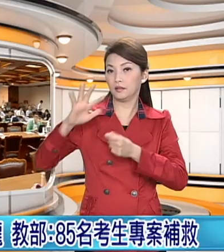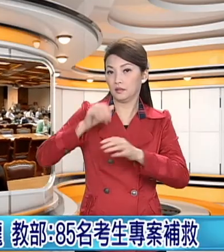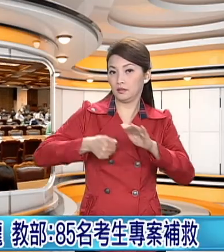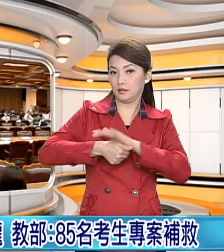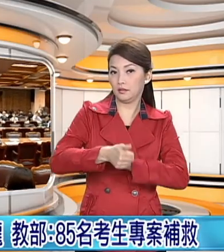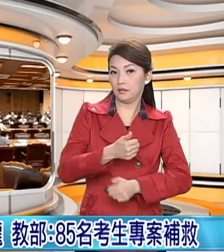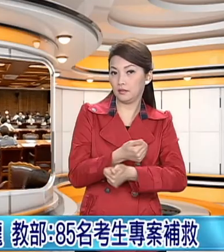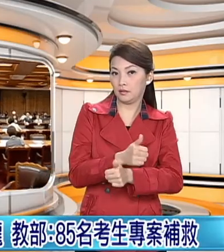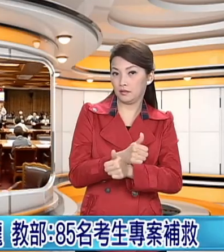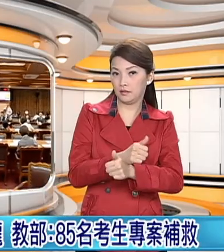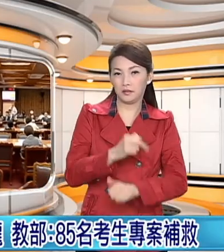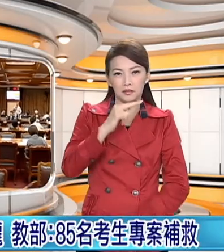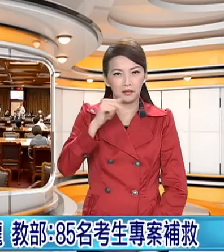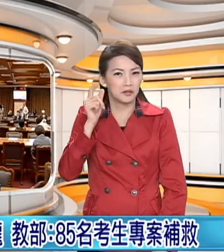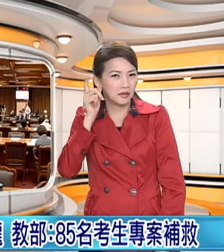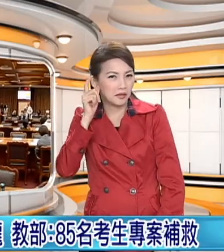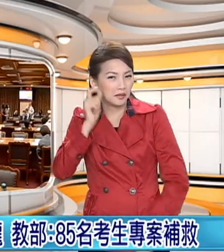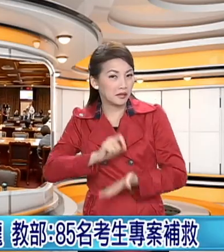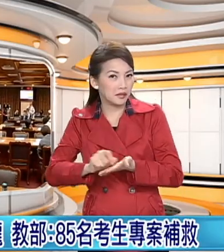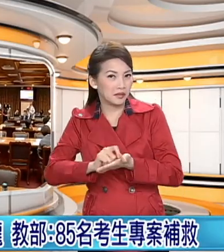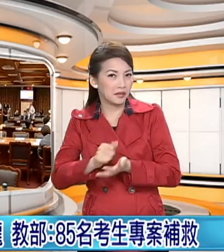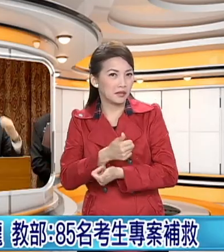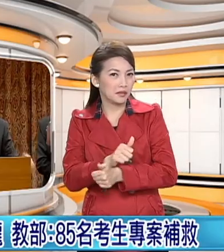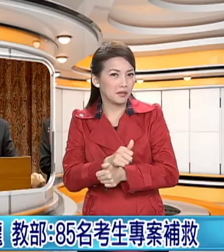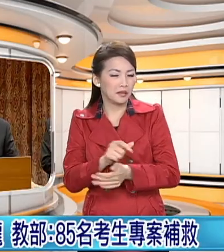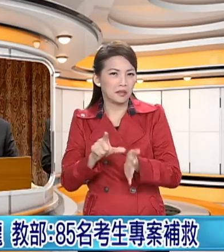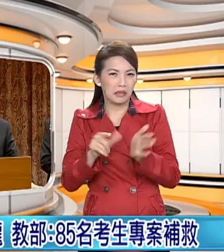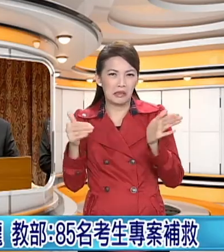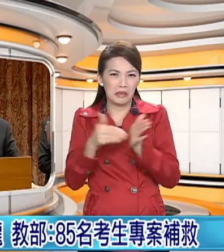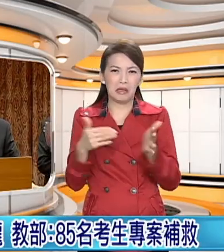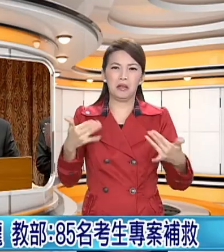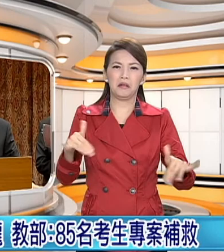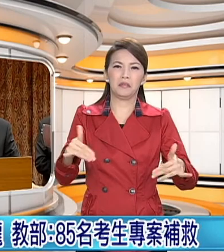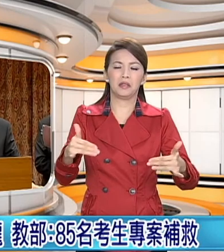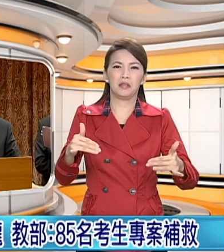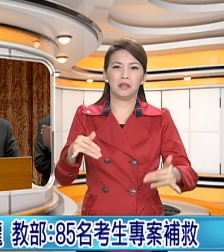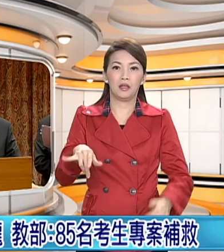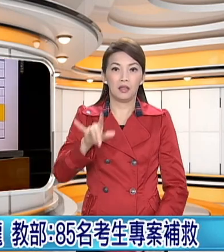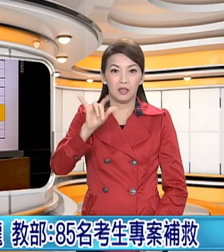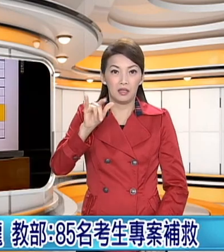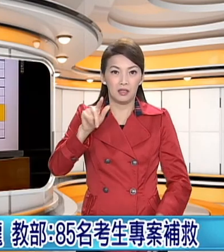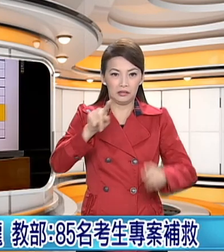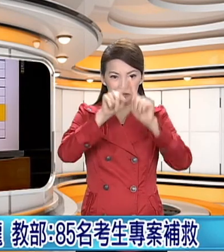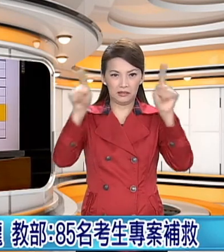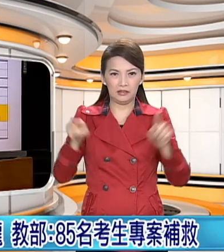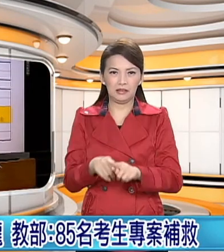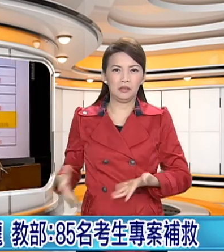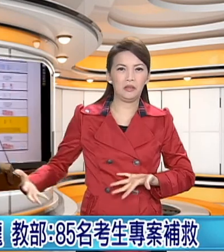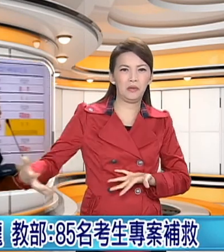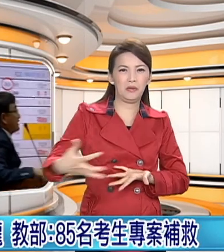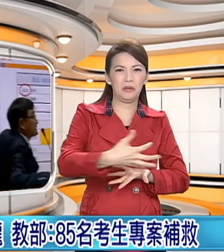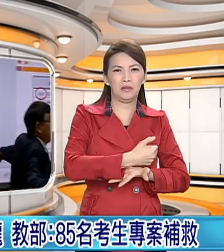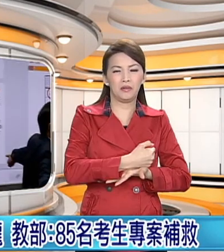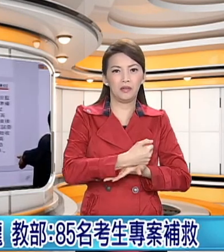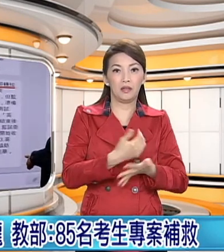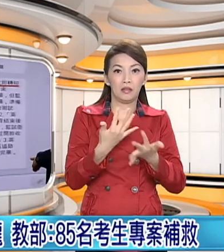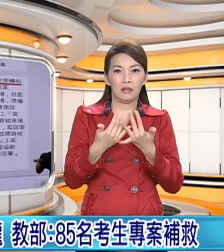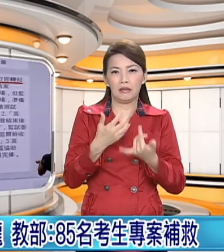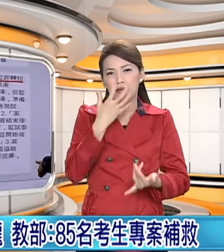国中教育会考应听测验，部分市场发生了提早收卷，影响考生权益的乌